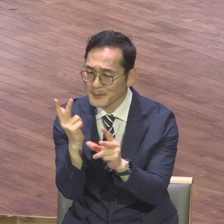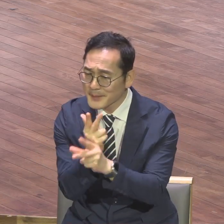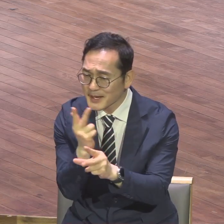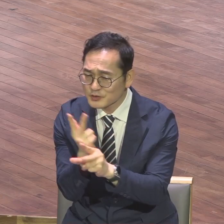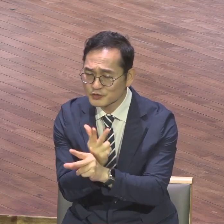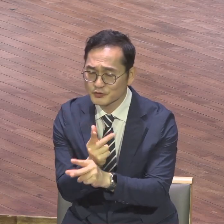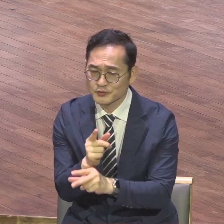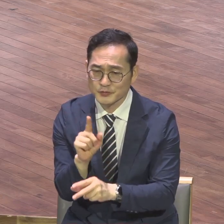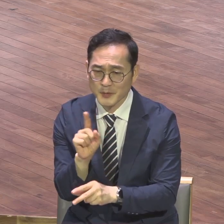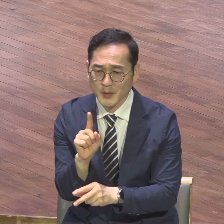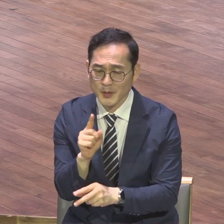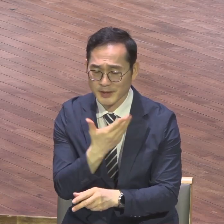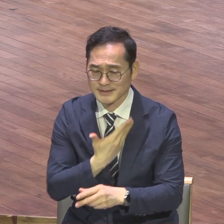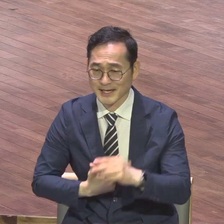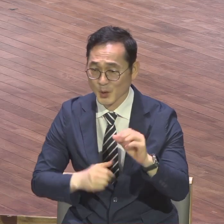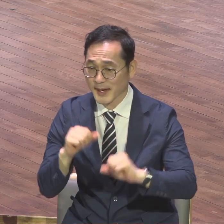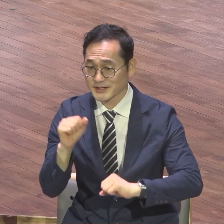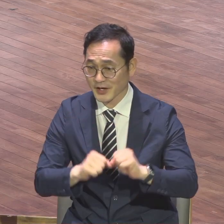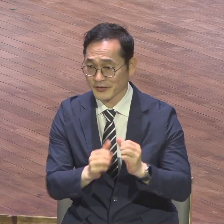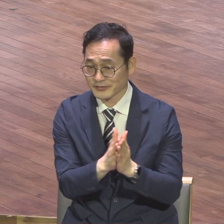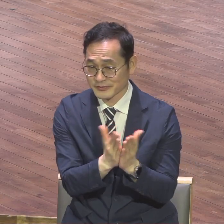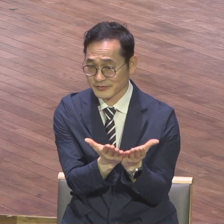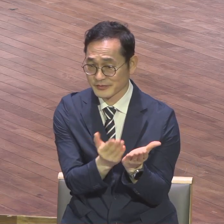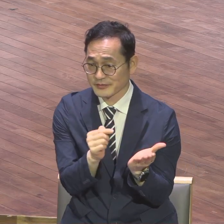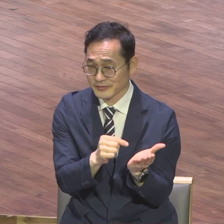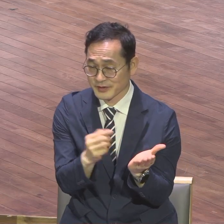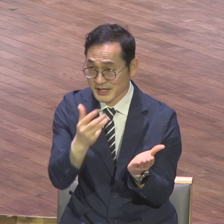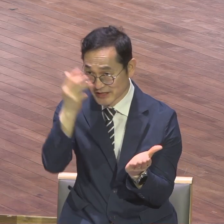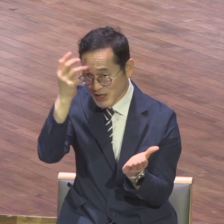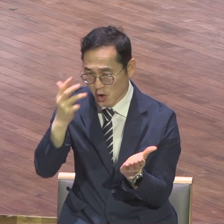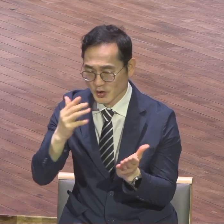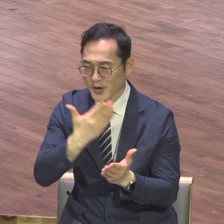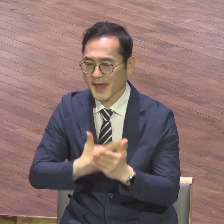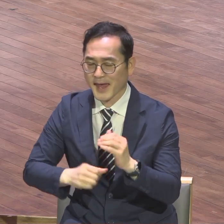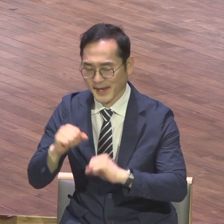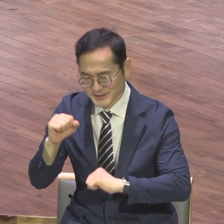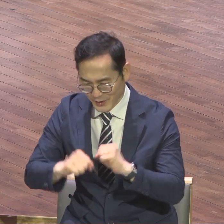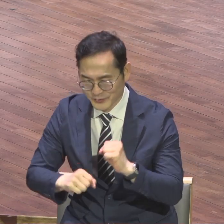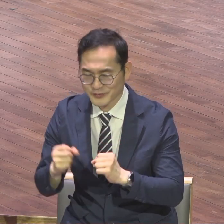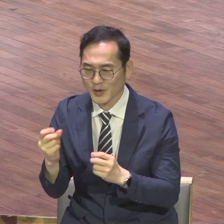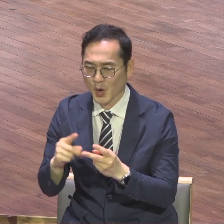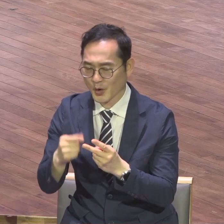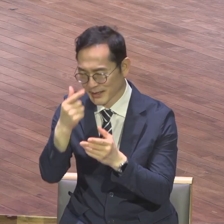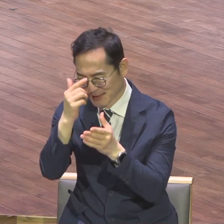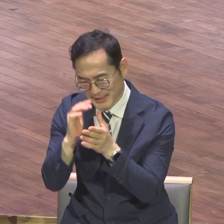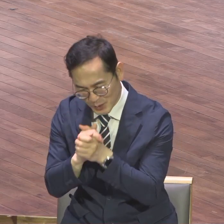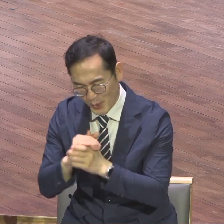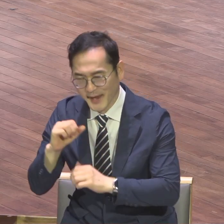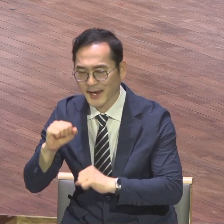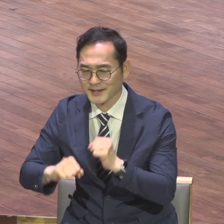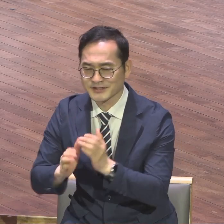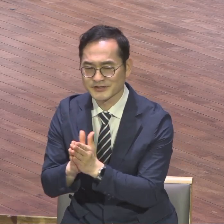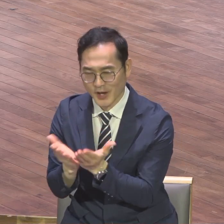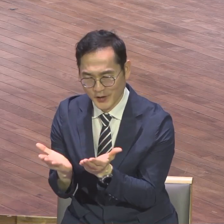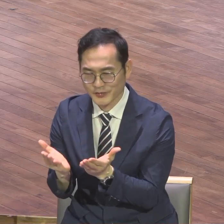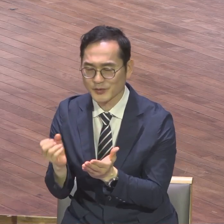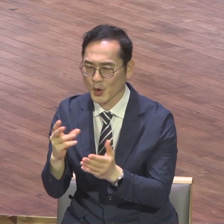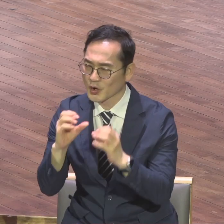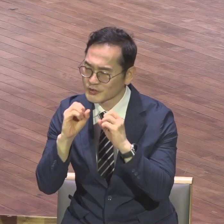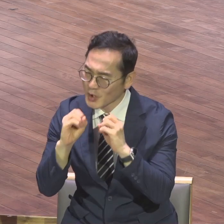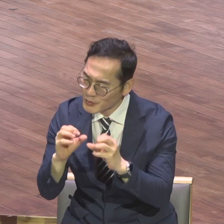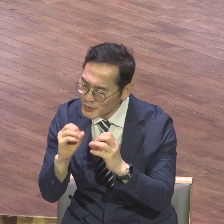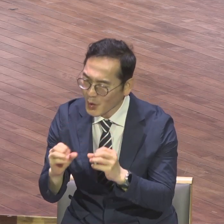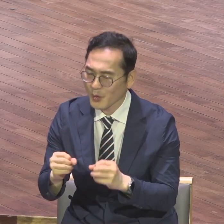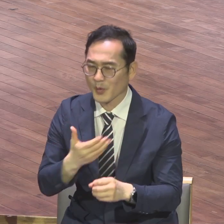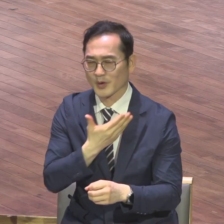있는 이 사도행전은 성령행전, 기도행전, 또 전도행전,